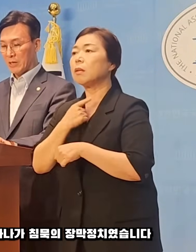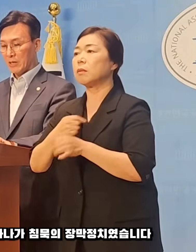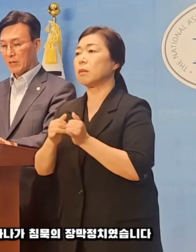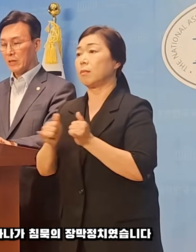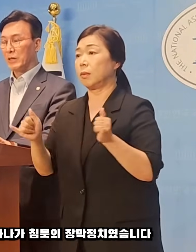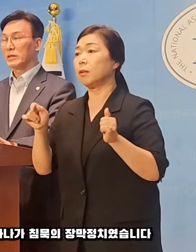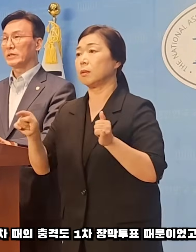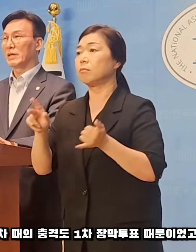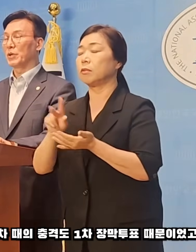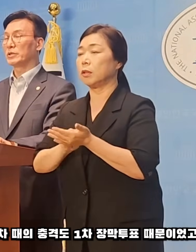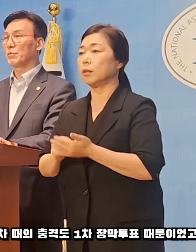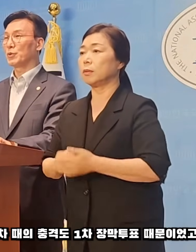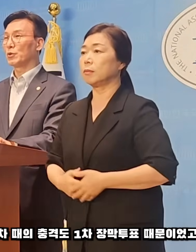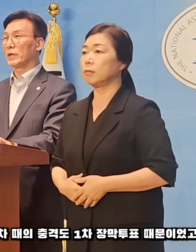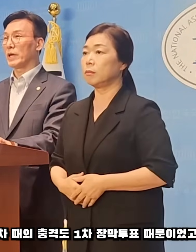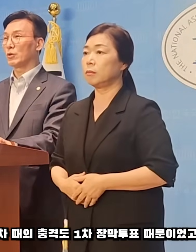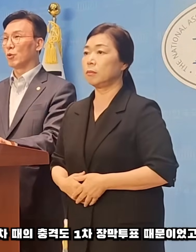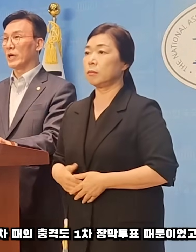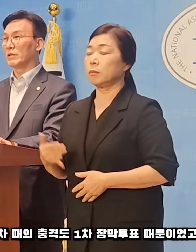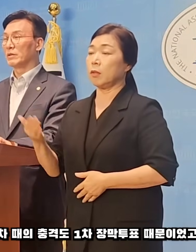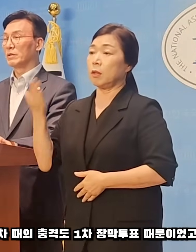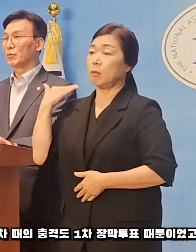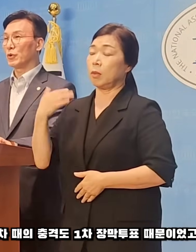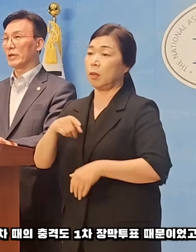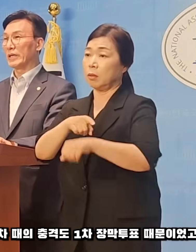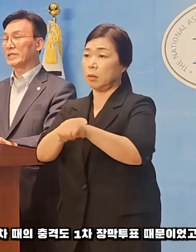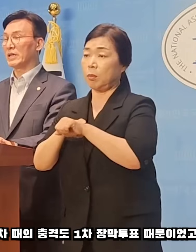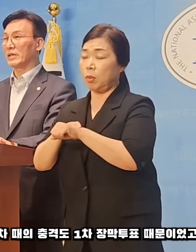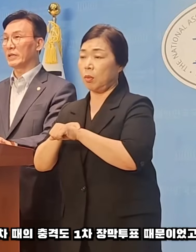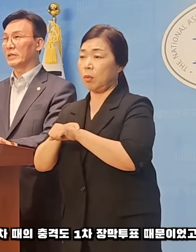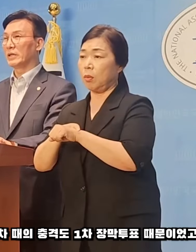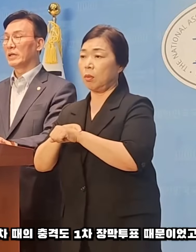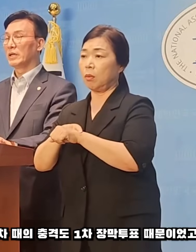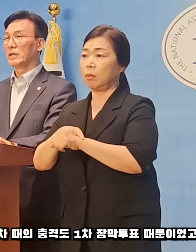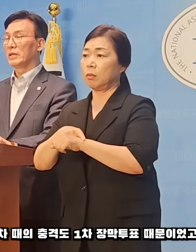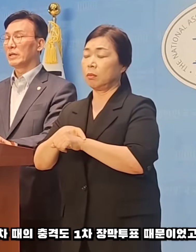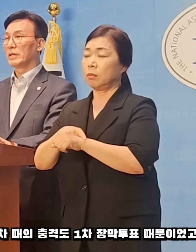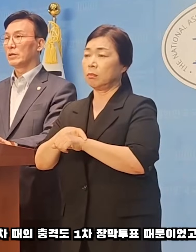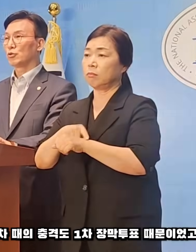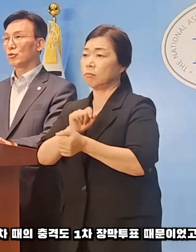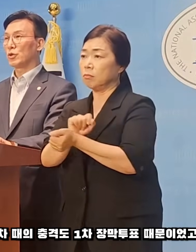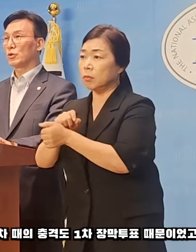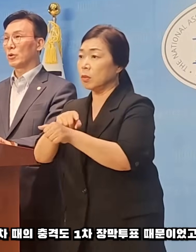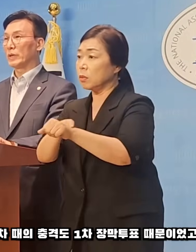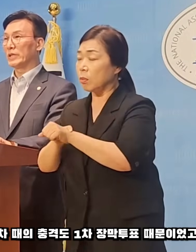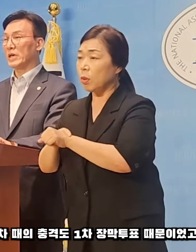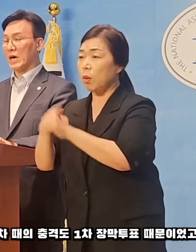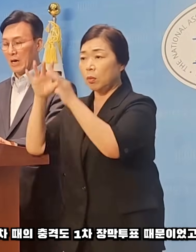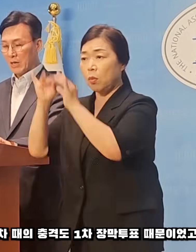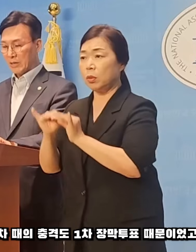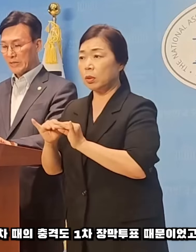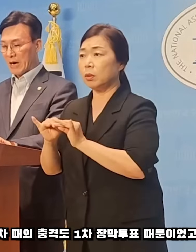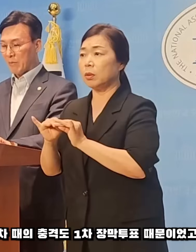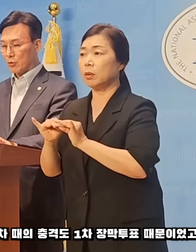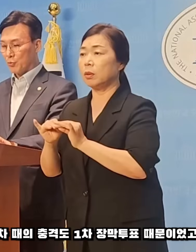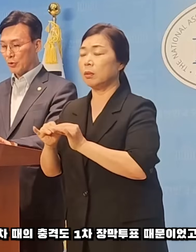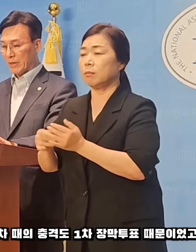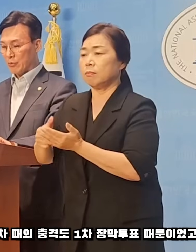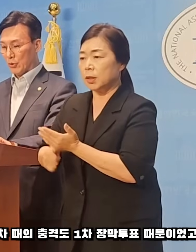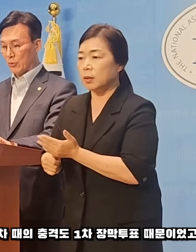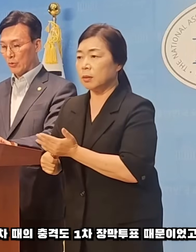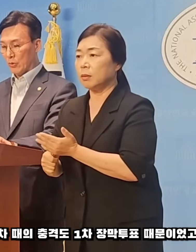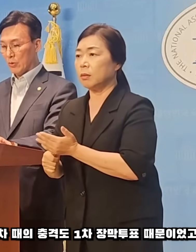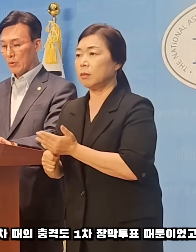정치였습니다. 지난번 체포동의안 표결 1차 때의 충격도 1차 장막